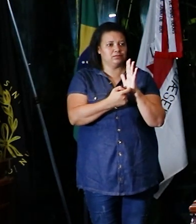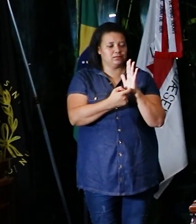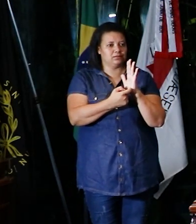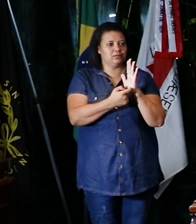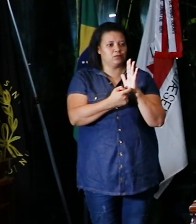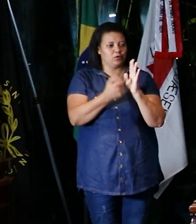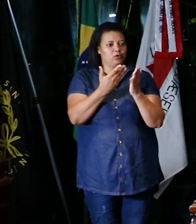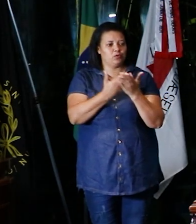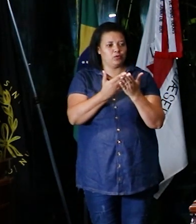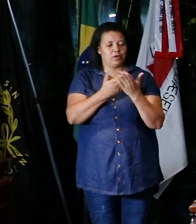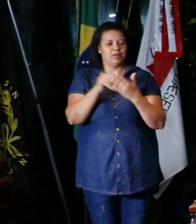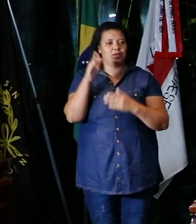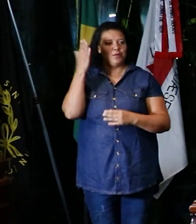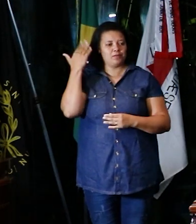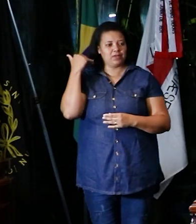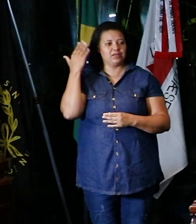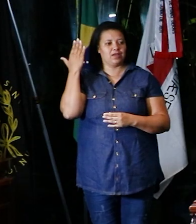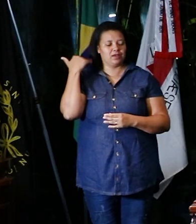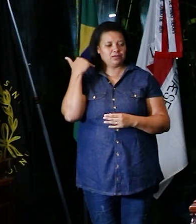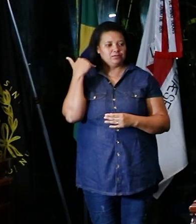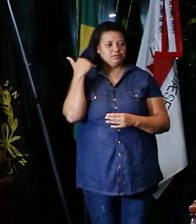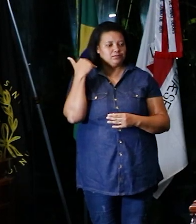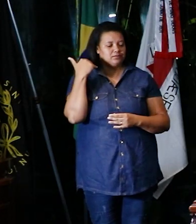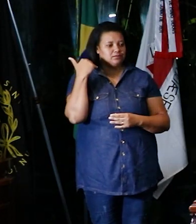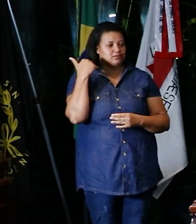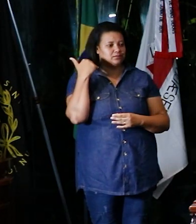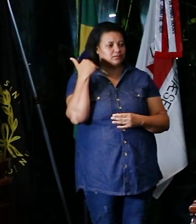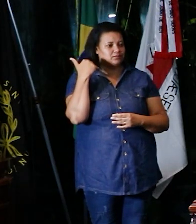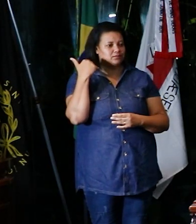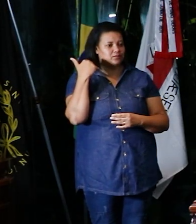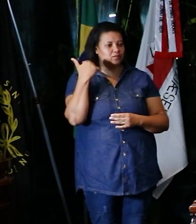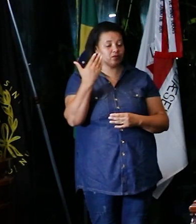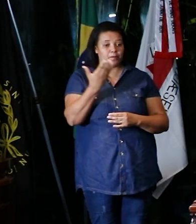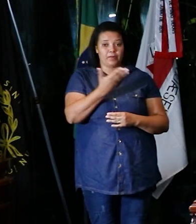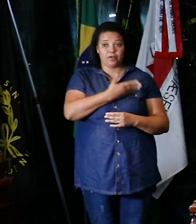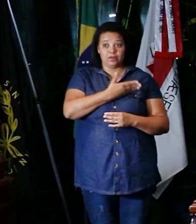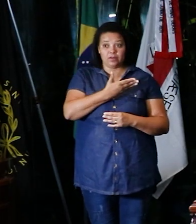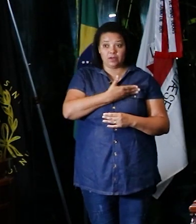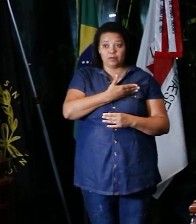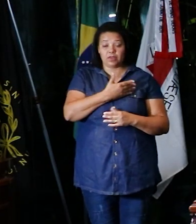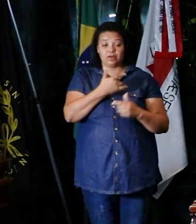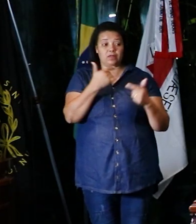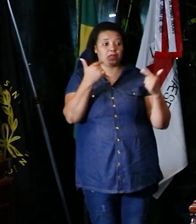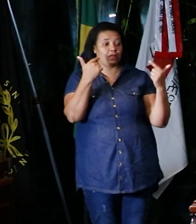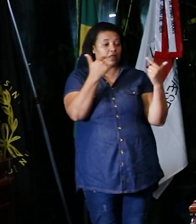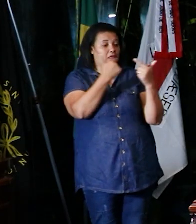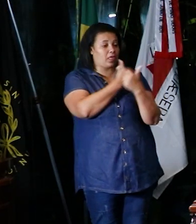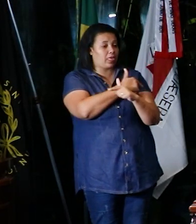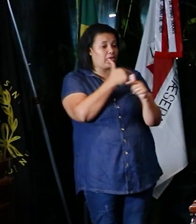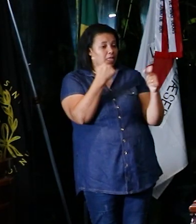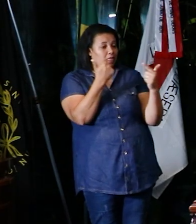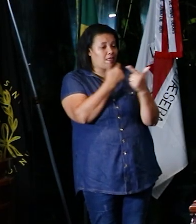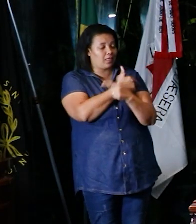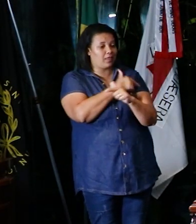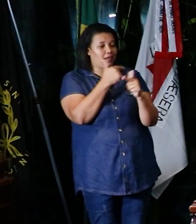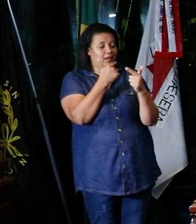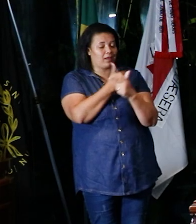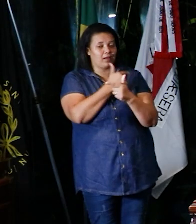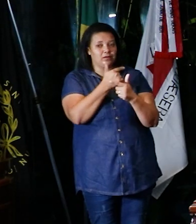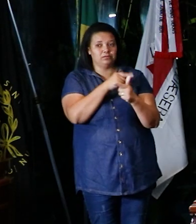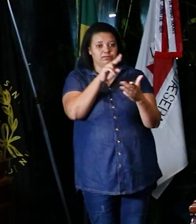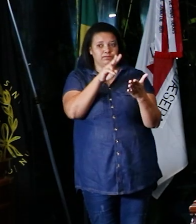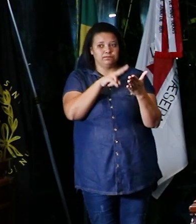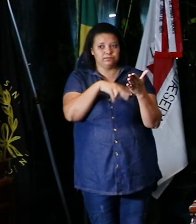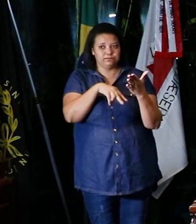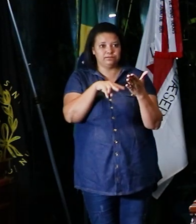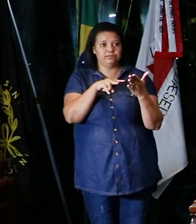na escola primária e que os colegas morreram de rir e era tudo...